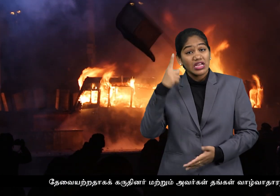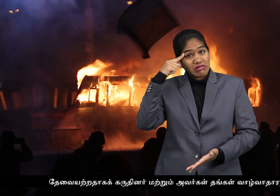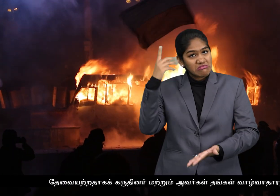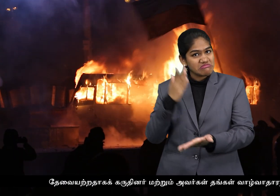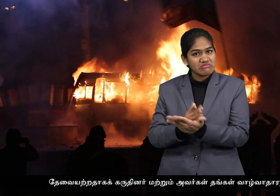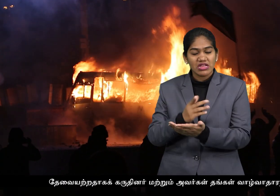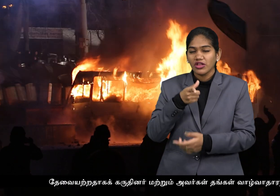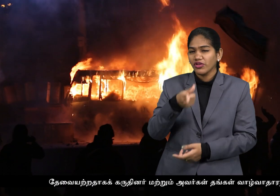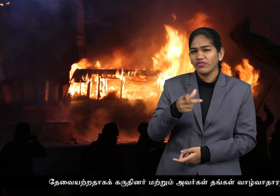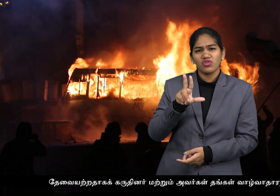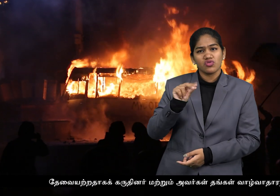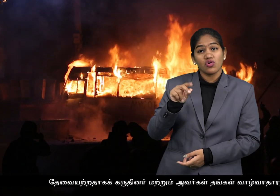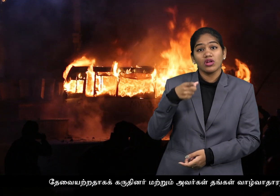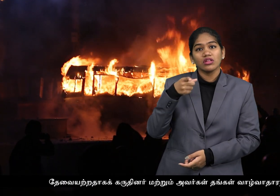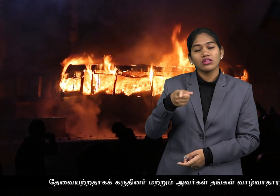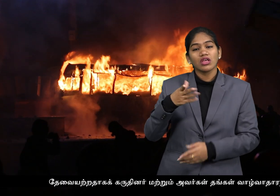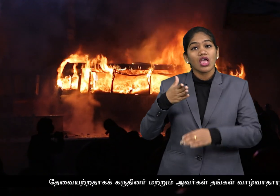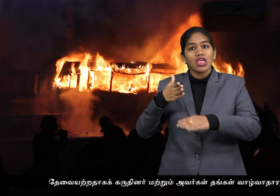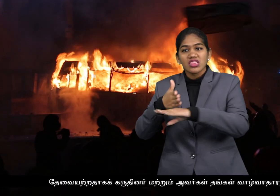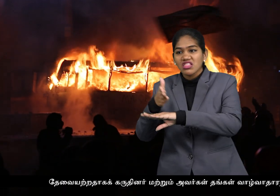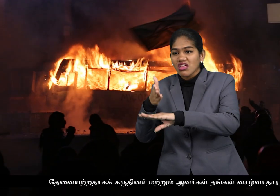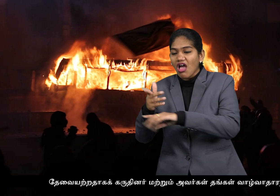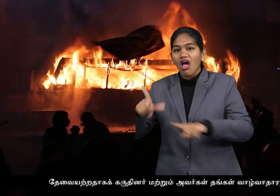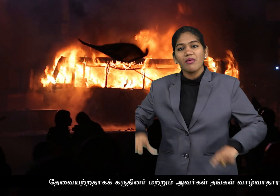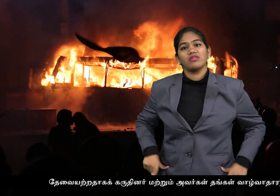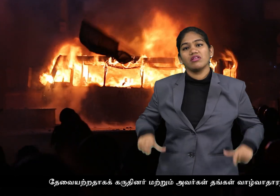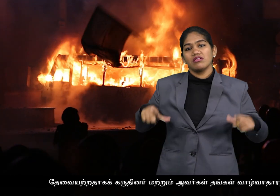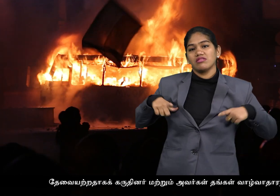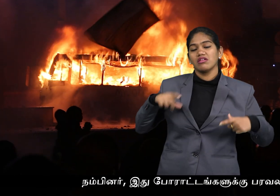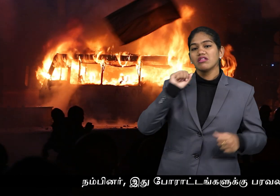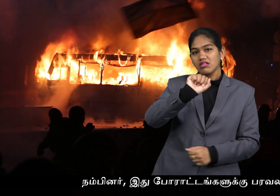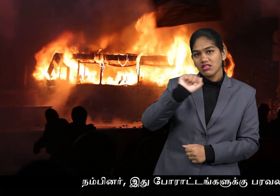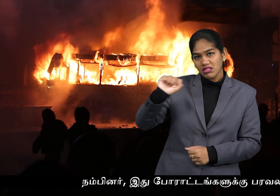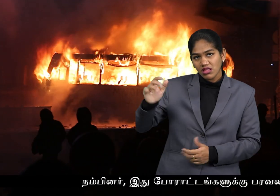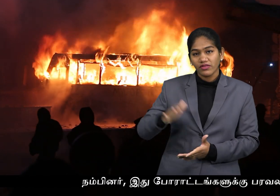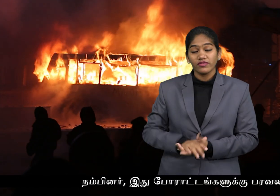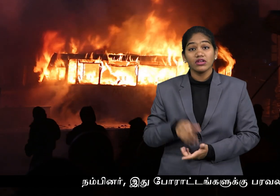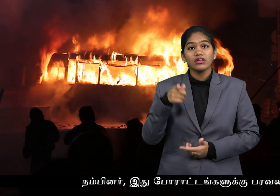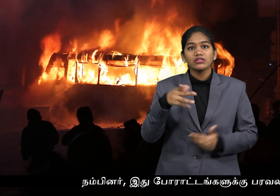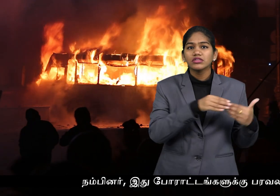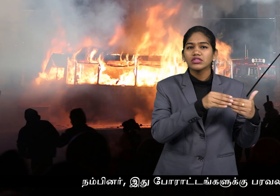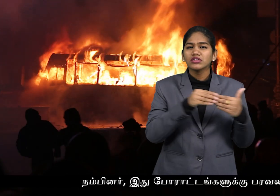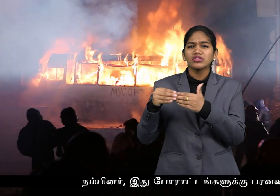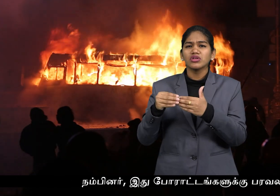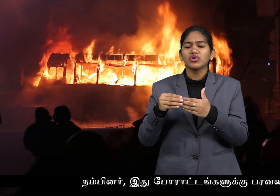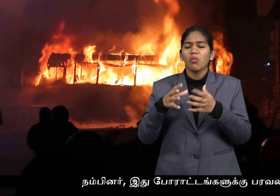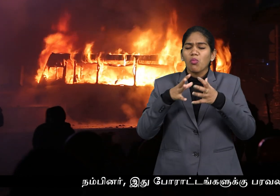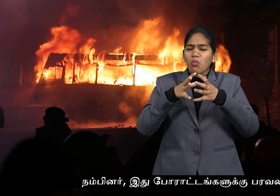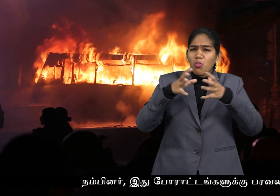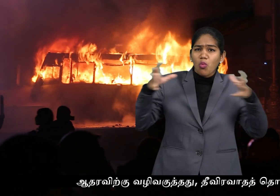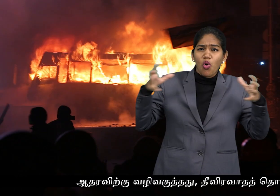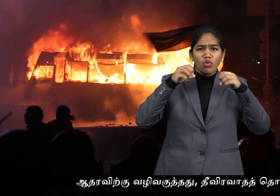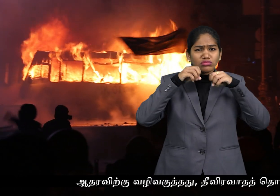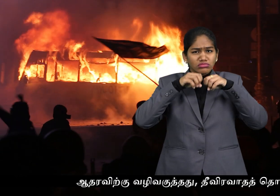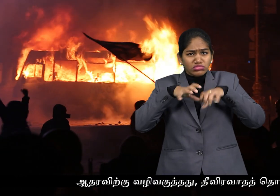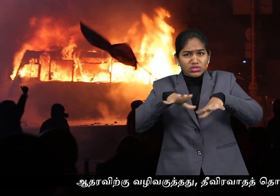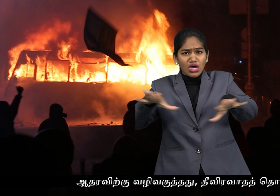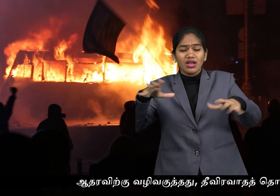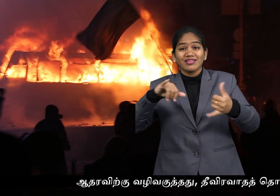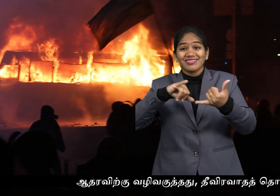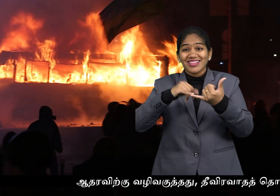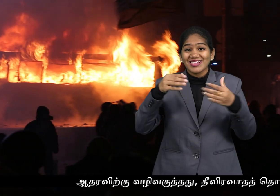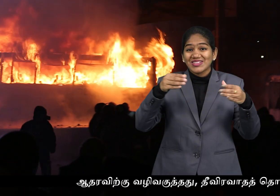தங்கள் வாழ்வாதாரத்தை அச்சுறுத்துவதாக நம்பினர். இது போராட்டங்களுக்கு பரவலான சமூக ஆதரவிற்கு